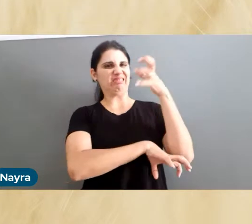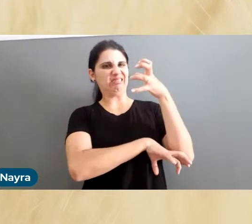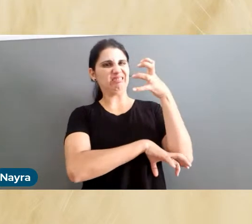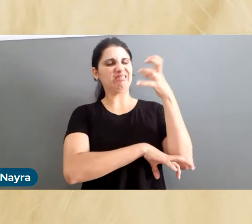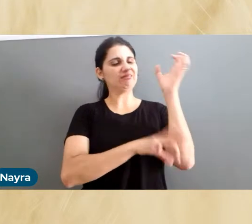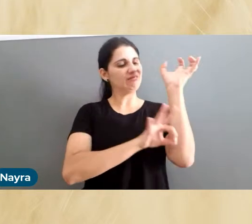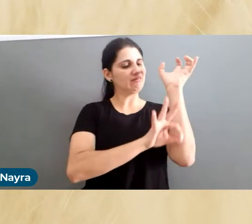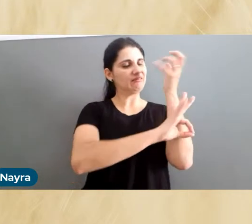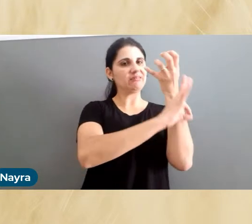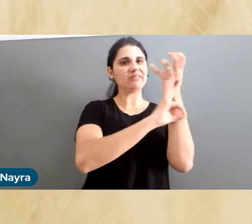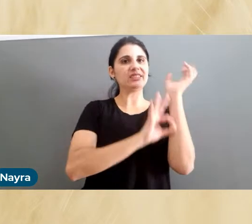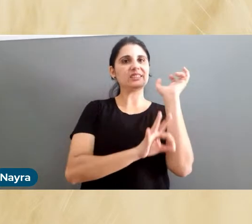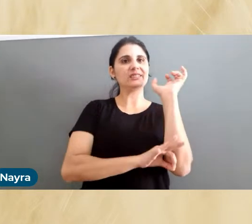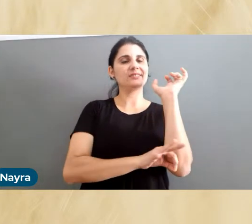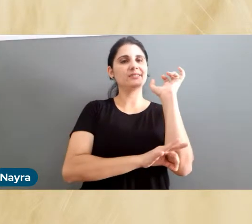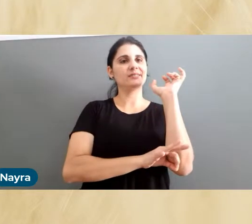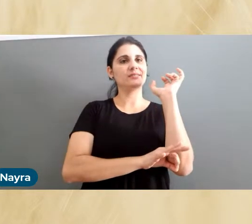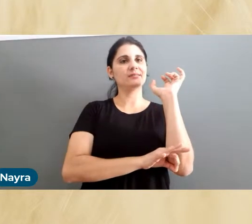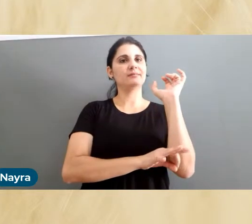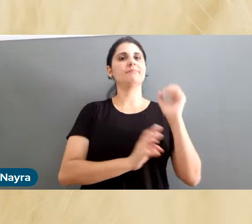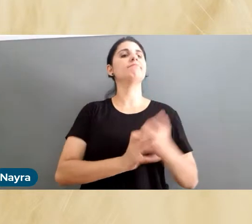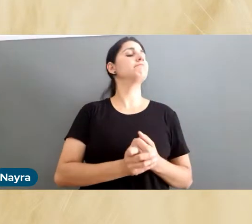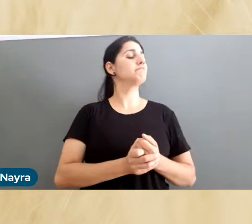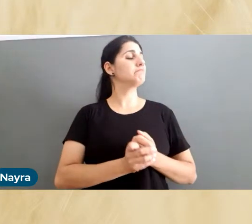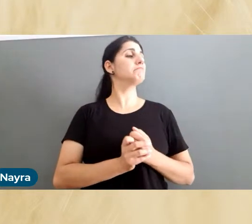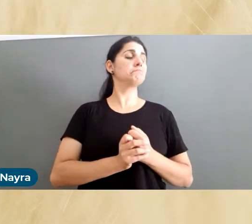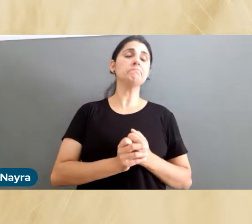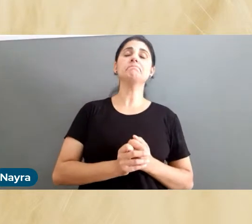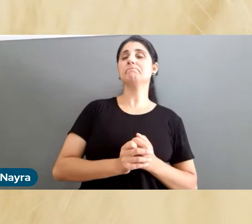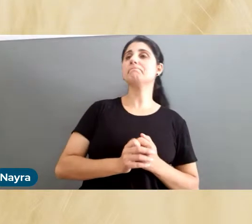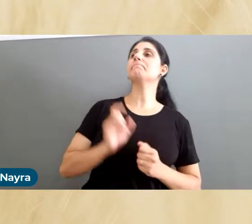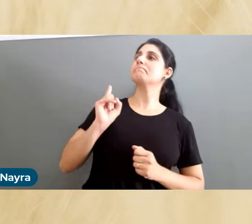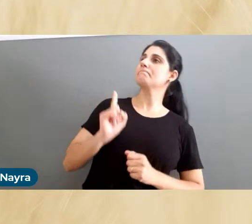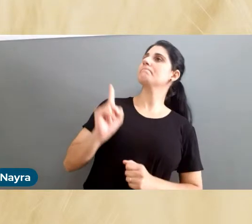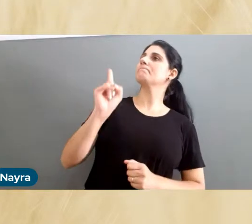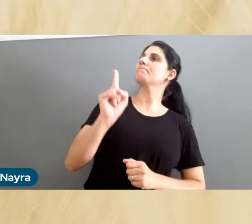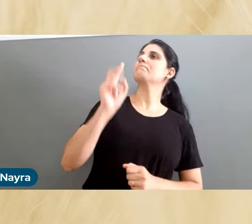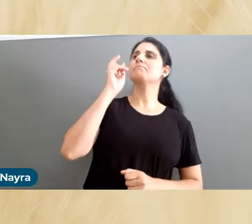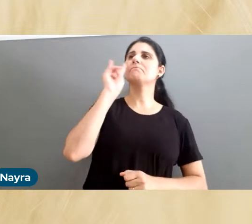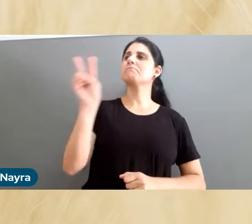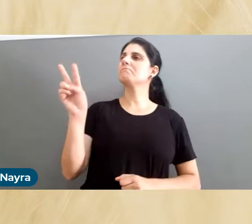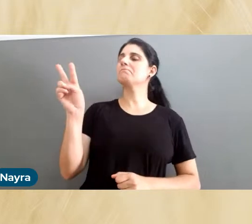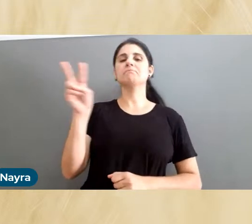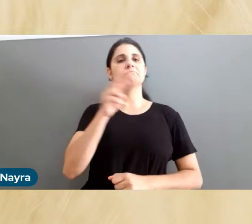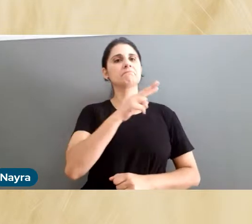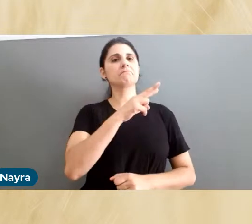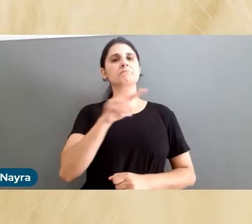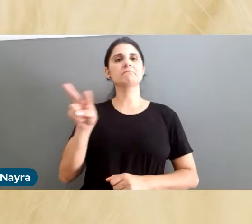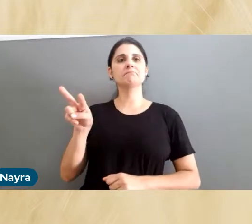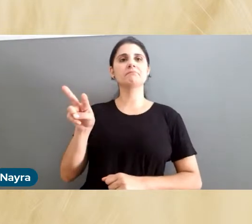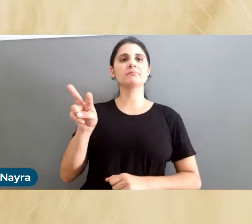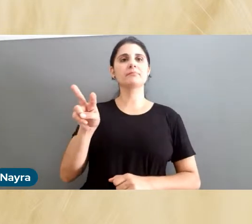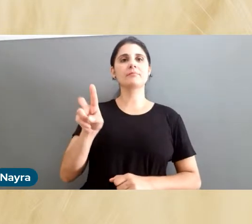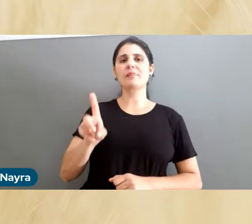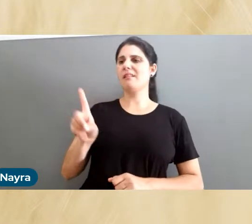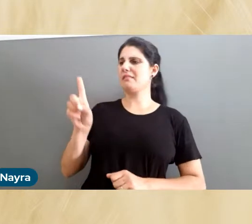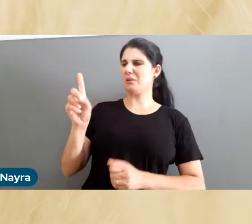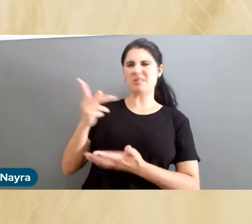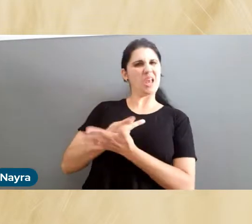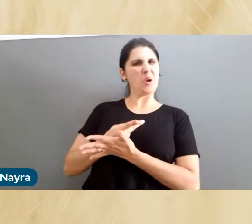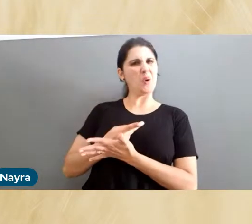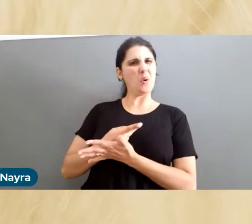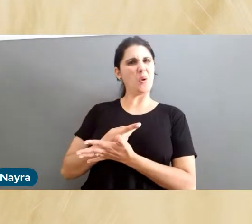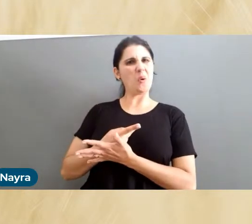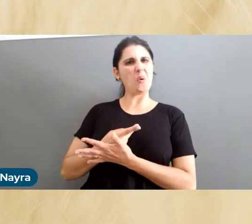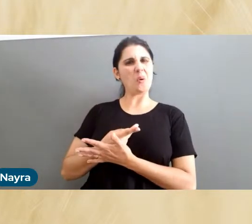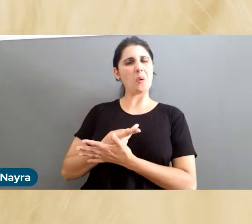pequenininha, incrustada no seu caule. Aí ele olha para um, olha para outro e fala assim, aqui Deus errou. Porque uma planta